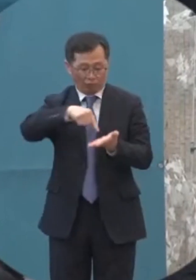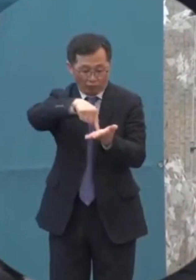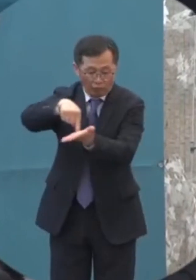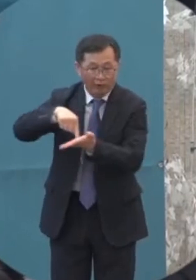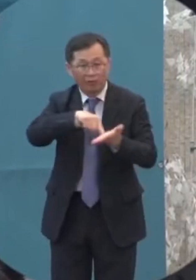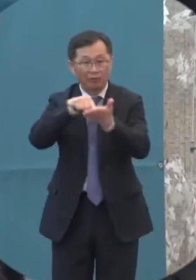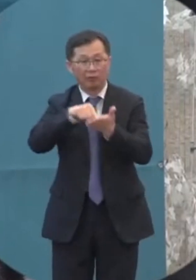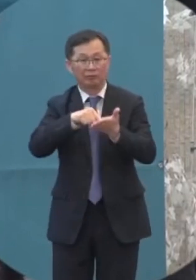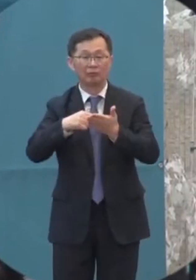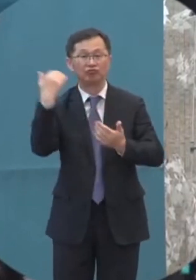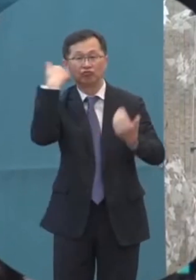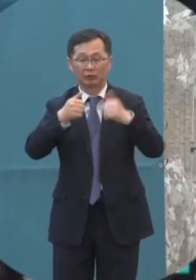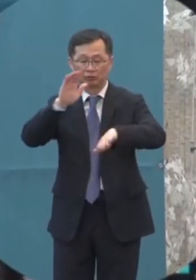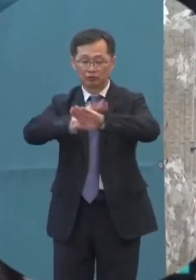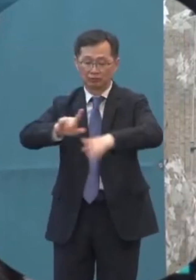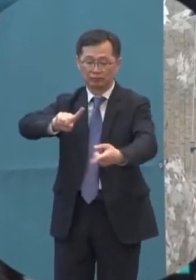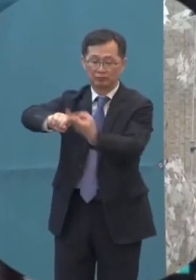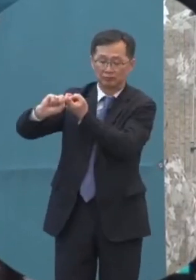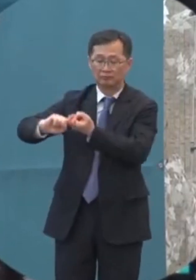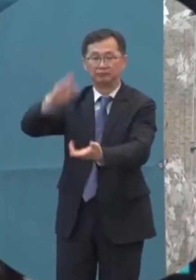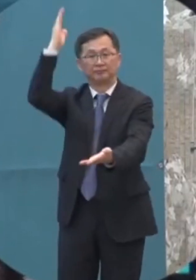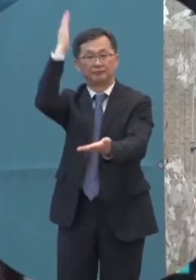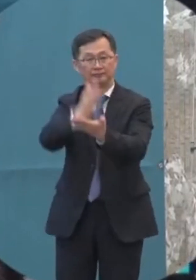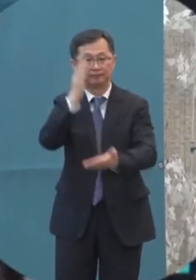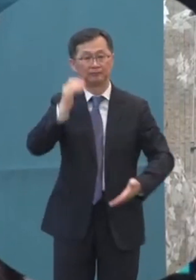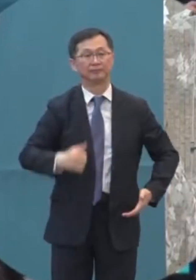외롭다고 아무나 손잡지 않겠다.